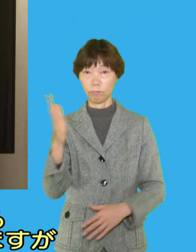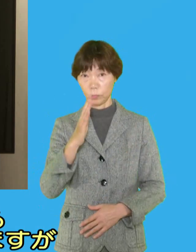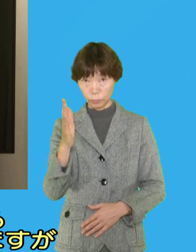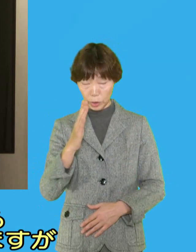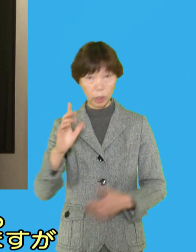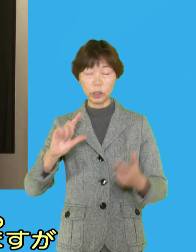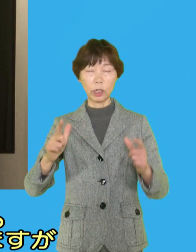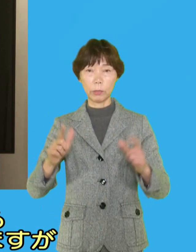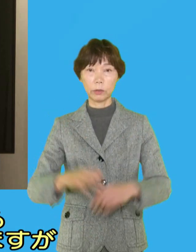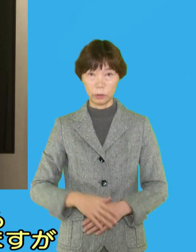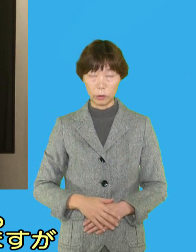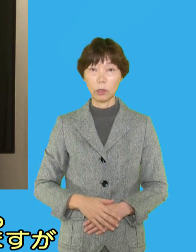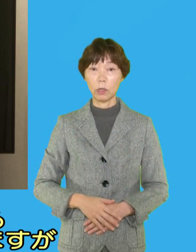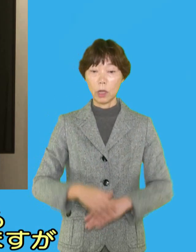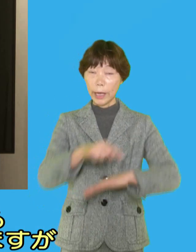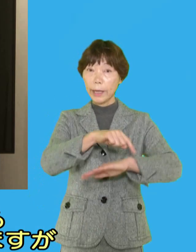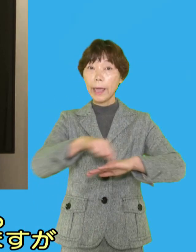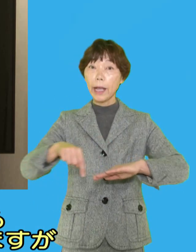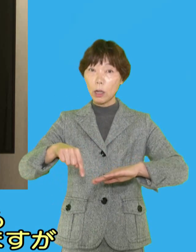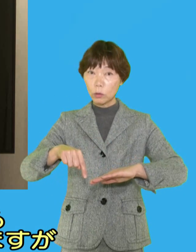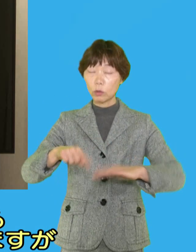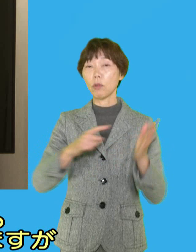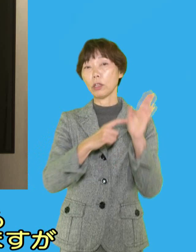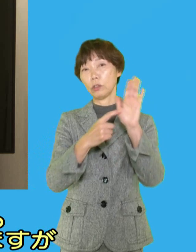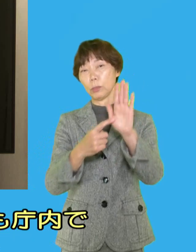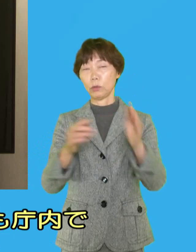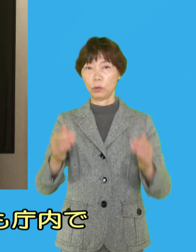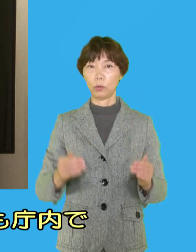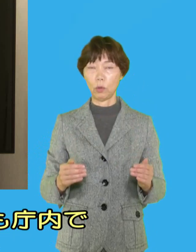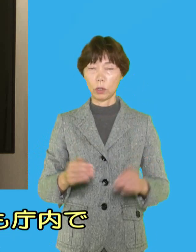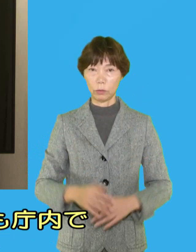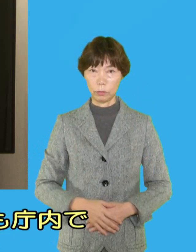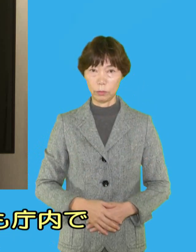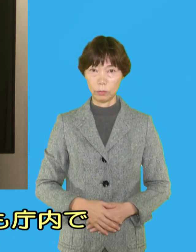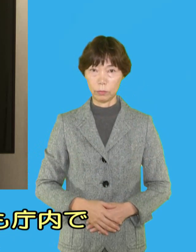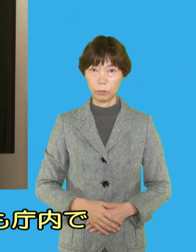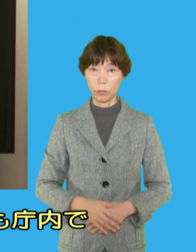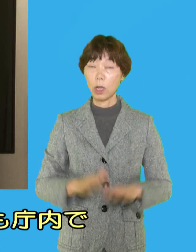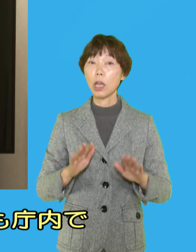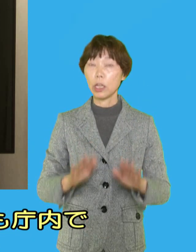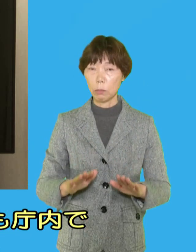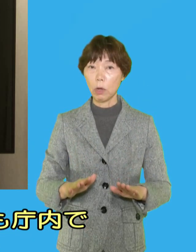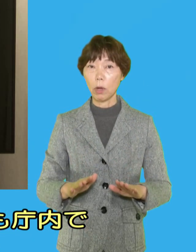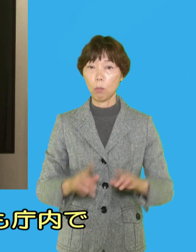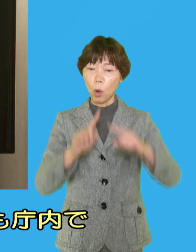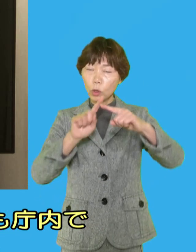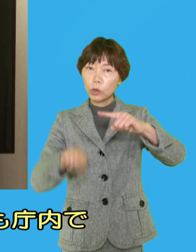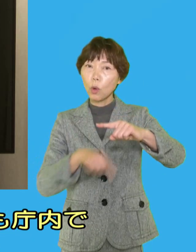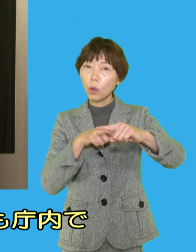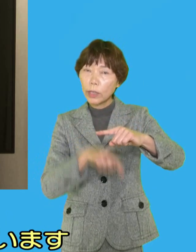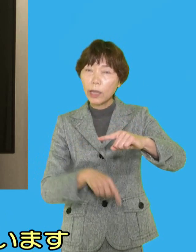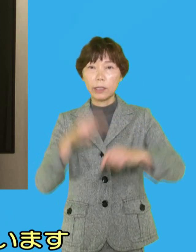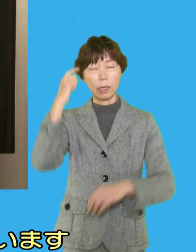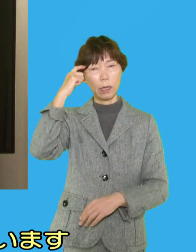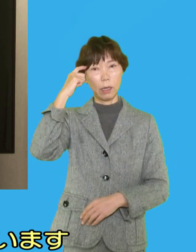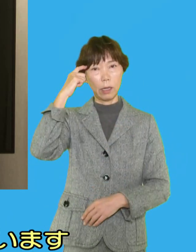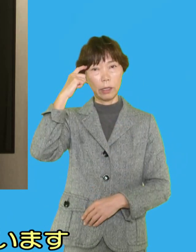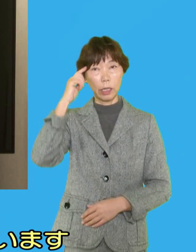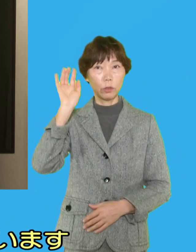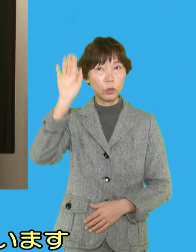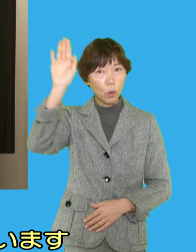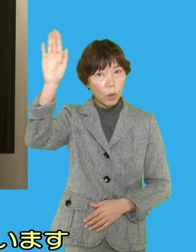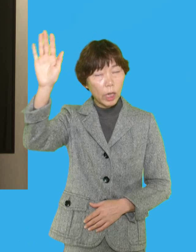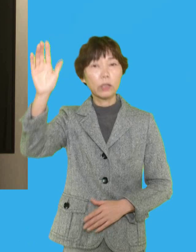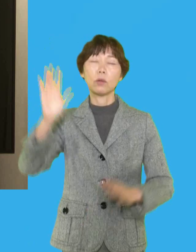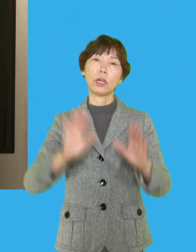計画とかですね、そういうものはお示しをする必要があるかと思うんですが、今の時点ではあくまでも町内で考えている将来像として捉えてもらいたいと思